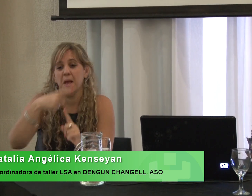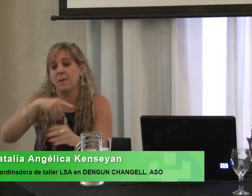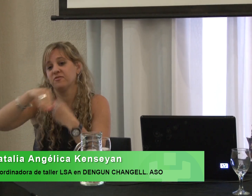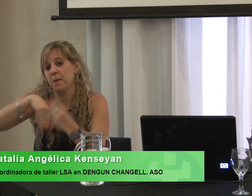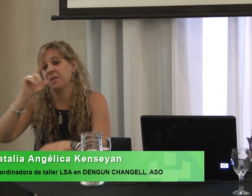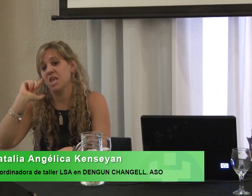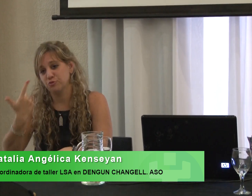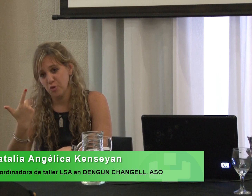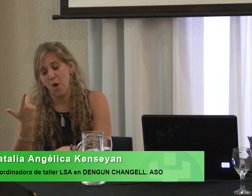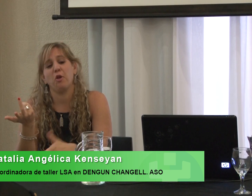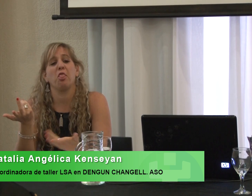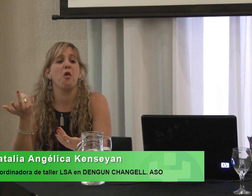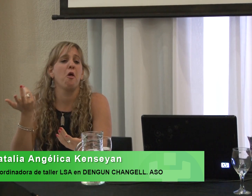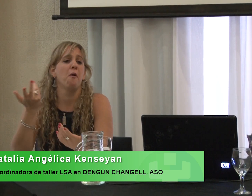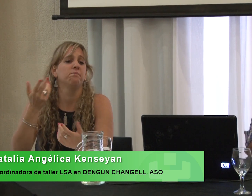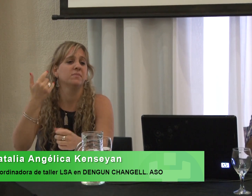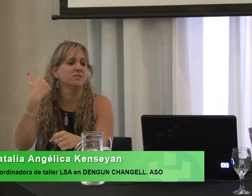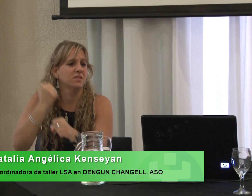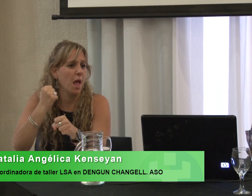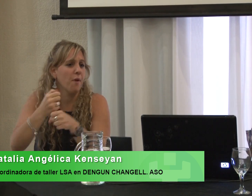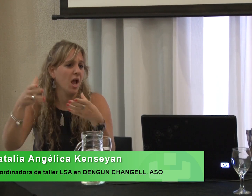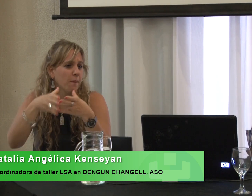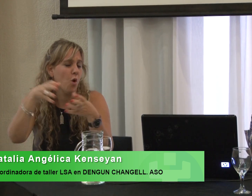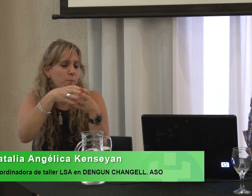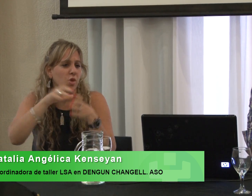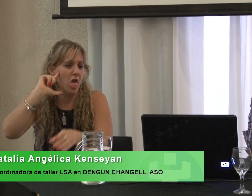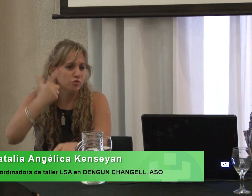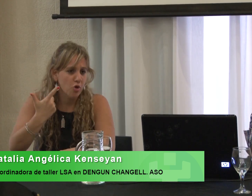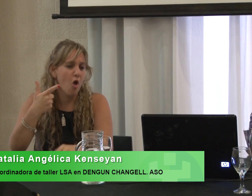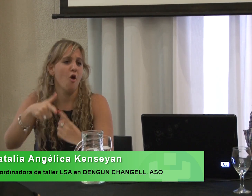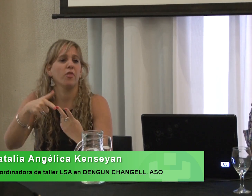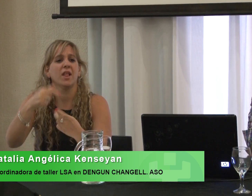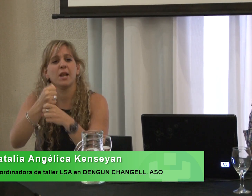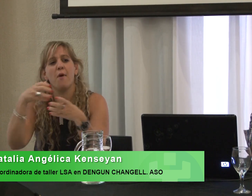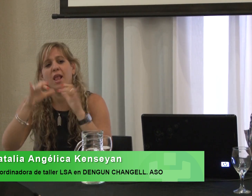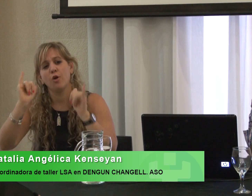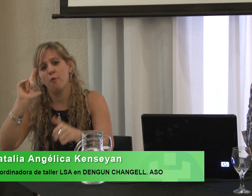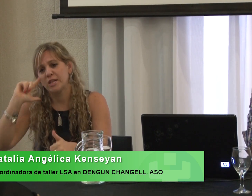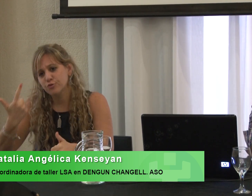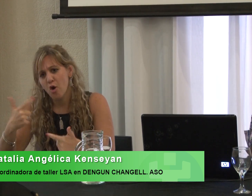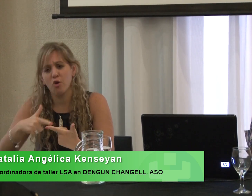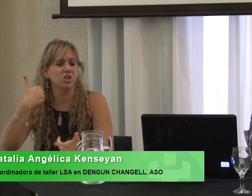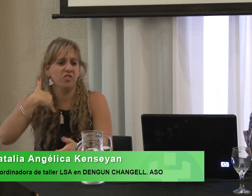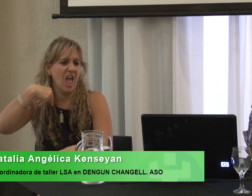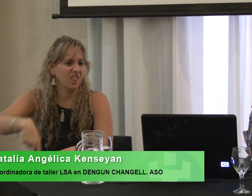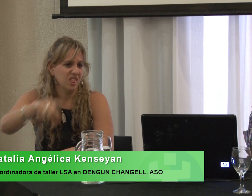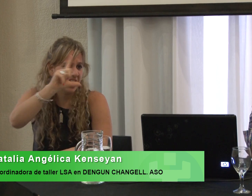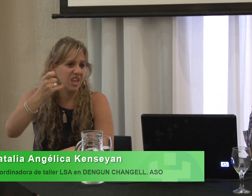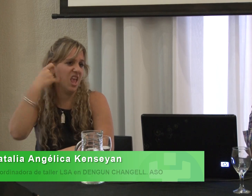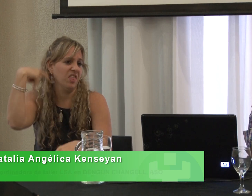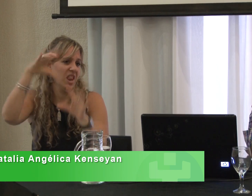escuela oralista, después fuimos a una escuela de sordos. Y trabajamos en un equipo en la comunidad sorda, sobre jóvenes,